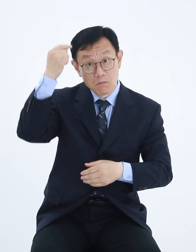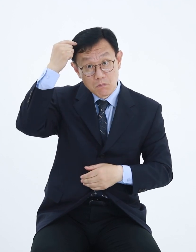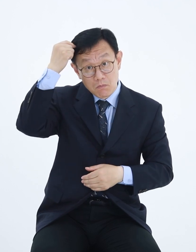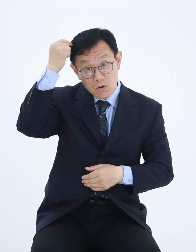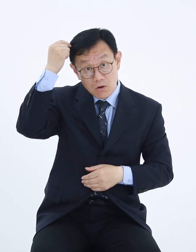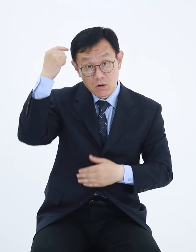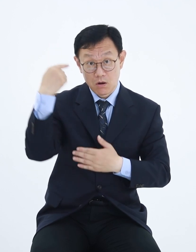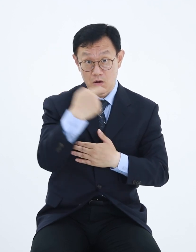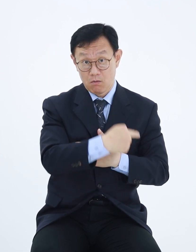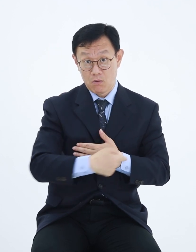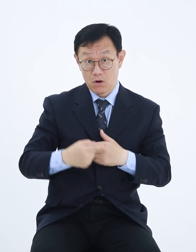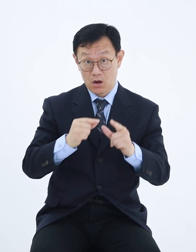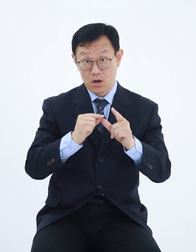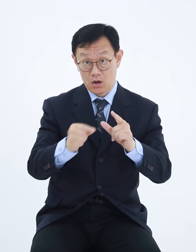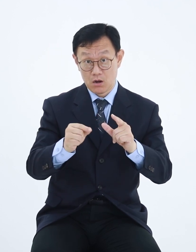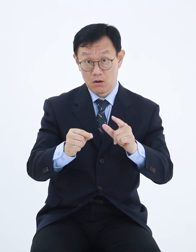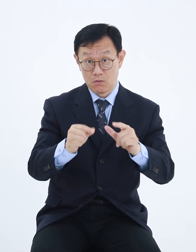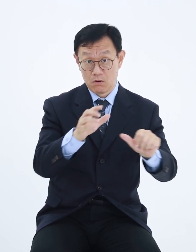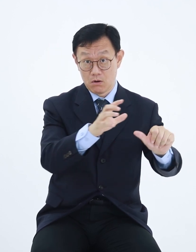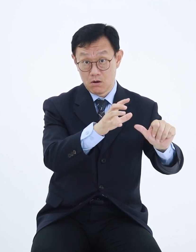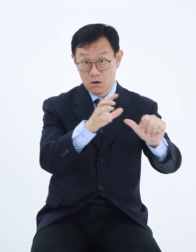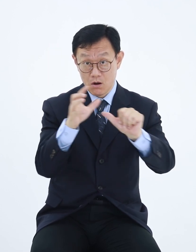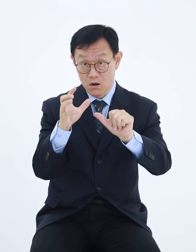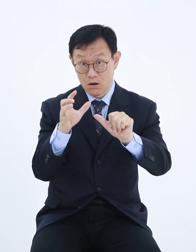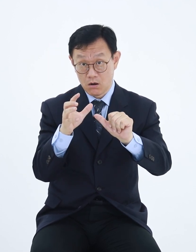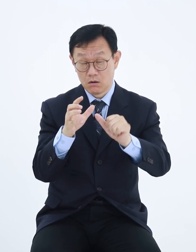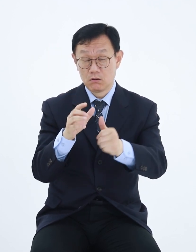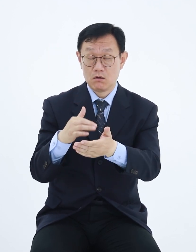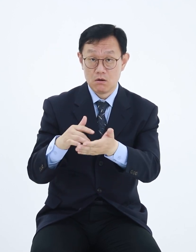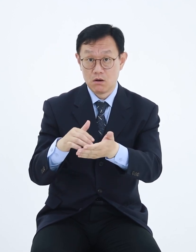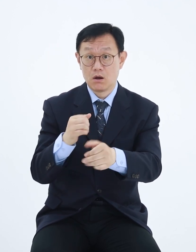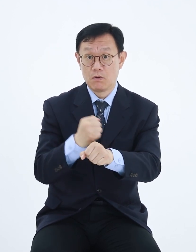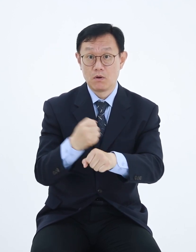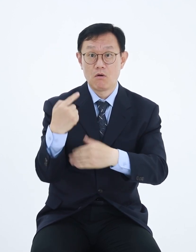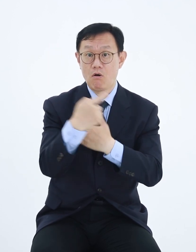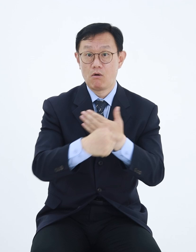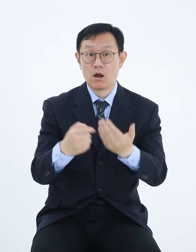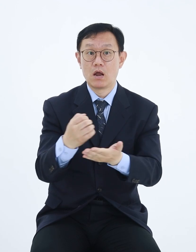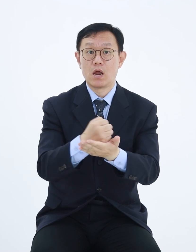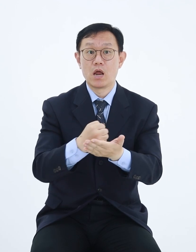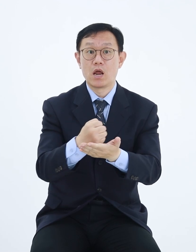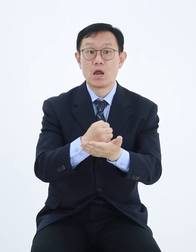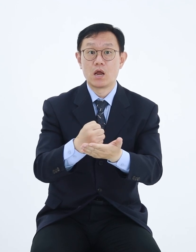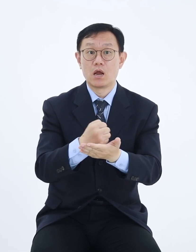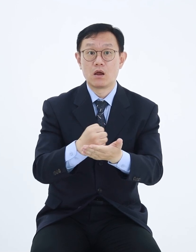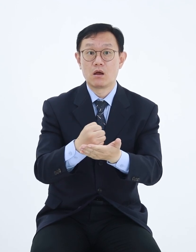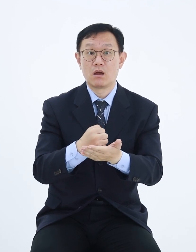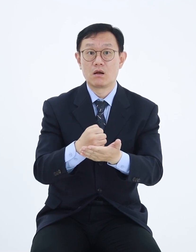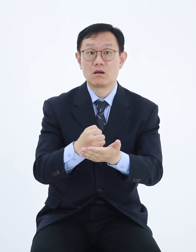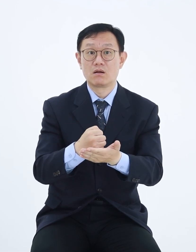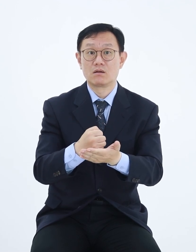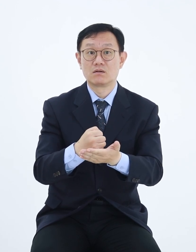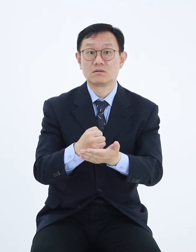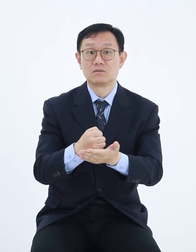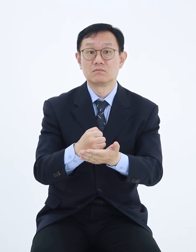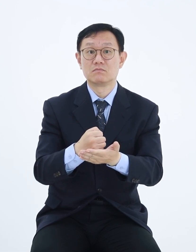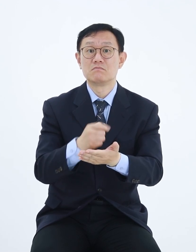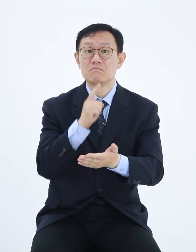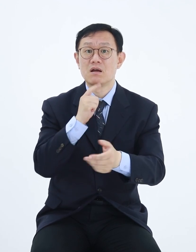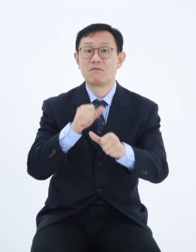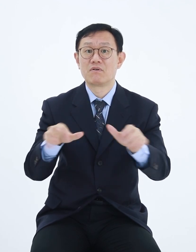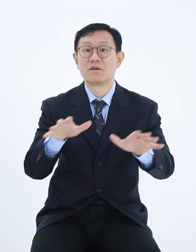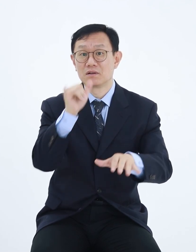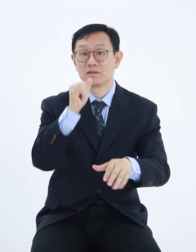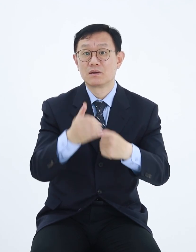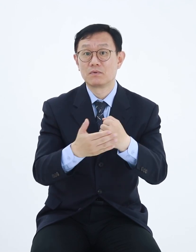머리카락이나 신체 일부를 이용해 주술을 하면 부와 건강, 행운이 들어온다는 미신이 퍼져 있어 알비노의 신체